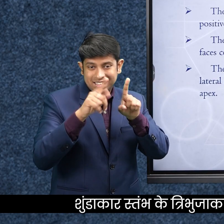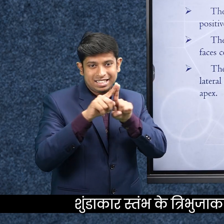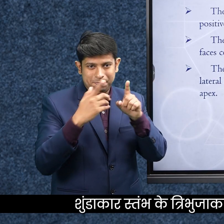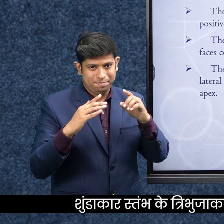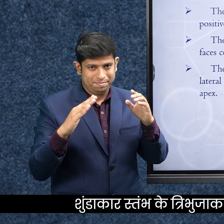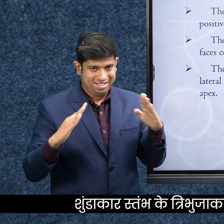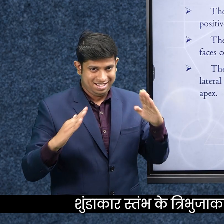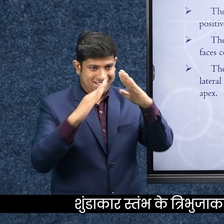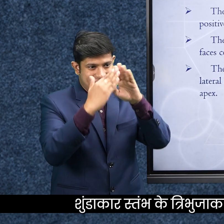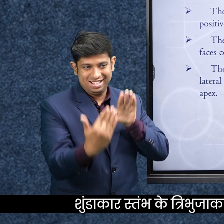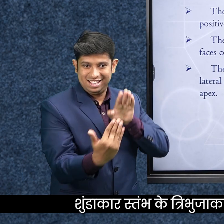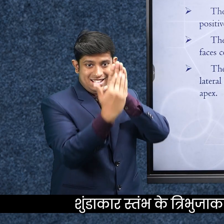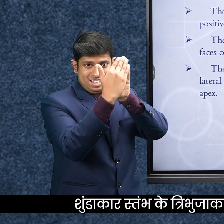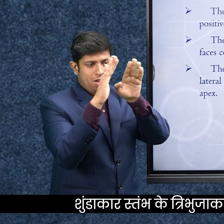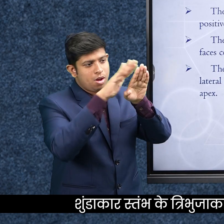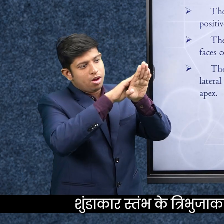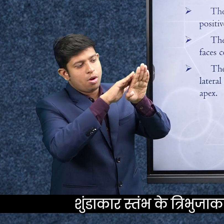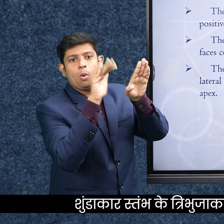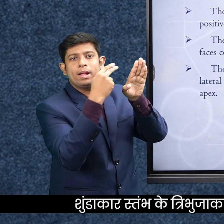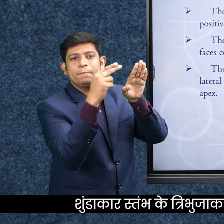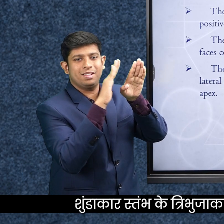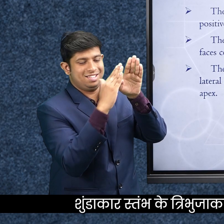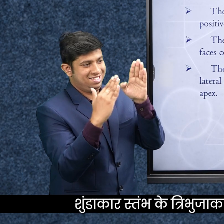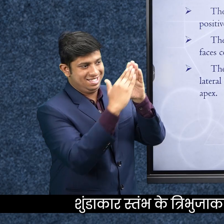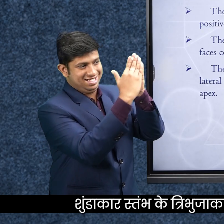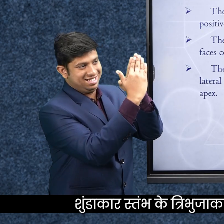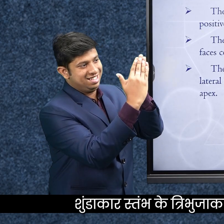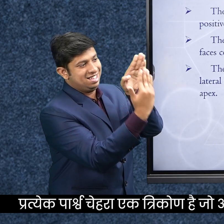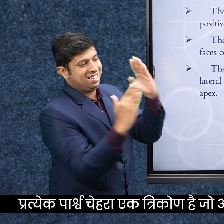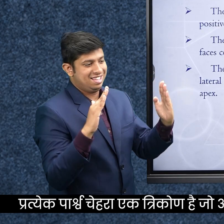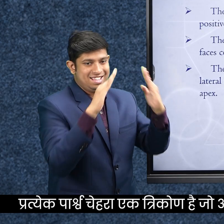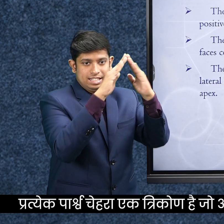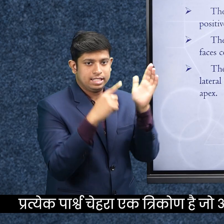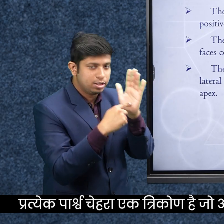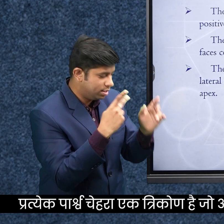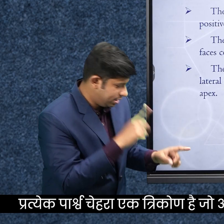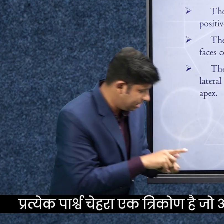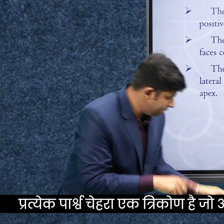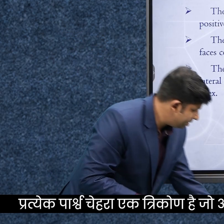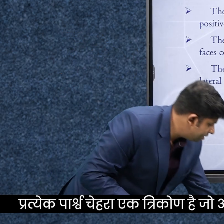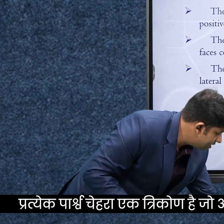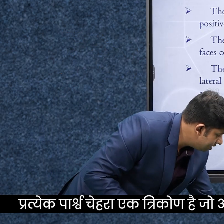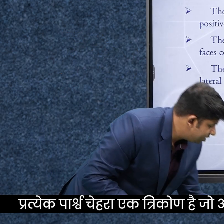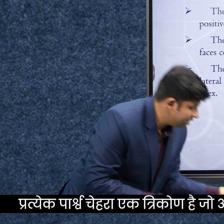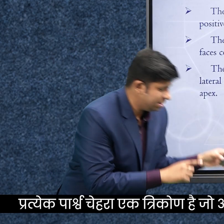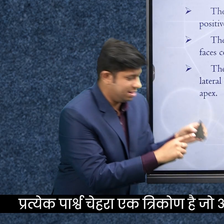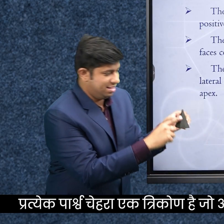स्तंभ के त्रिभुजाकार फलकों को पार्श्व फलक कहा जाता है। प्रत्येक पार्श्व चेहरा एक त्रिकोण है जो